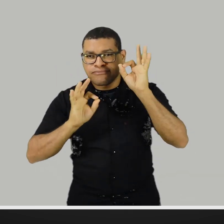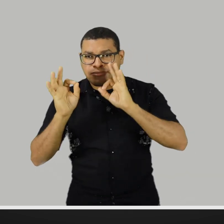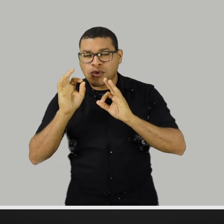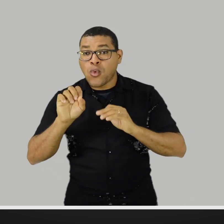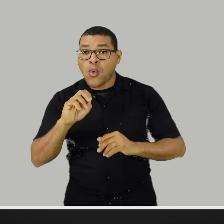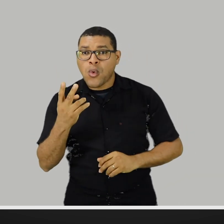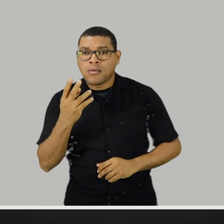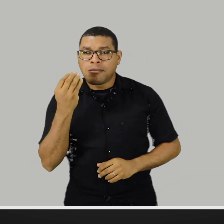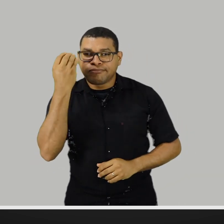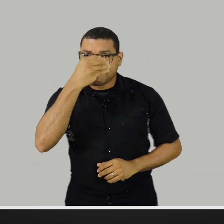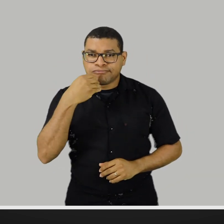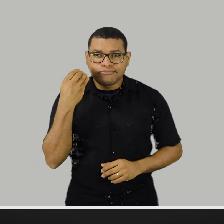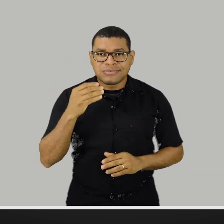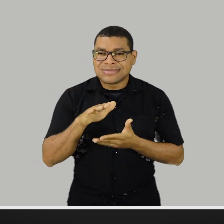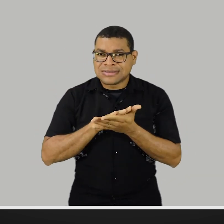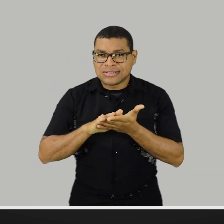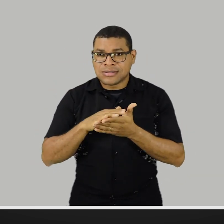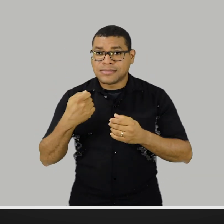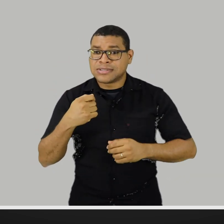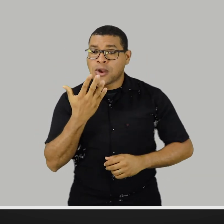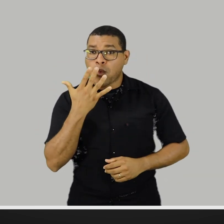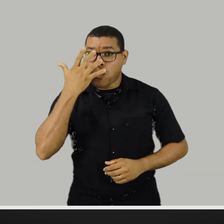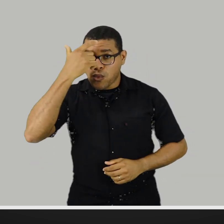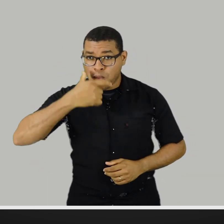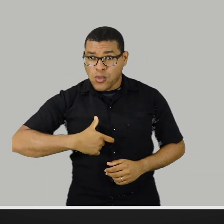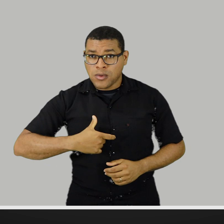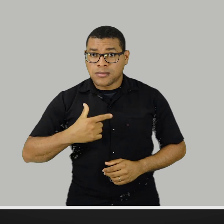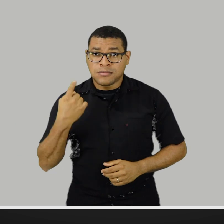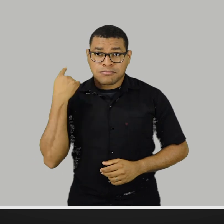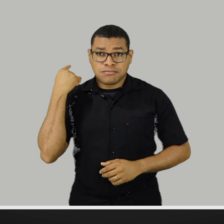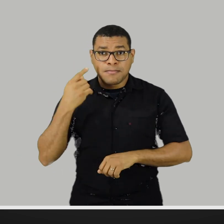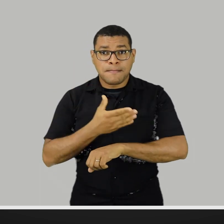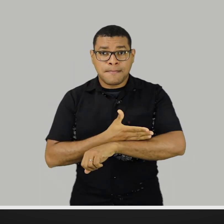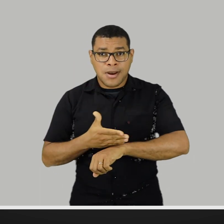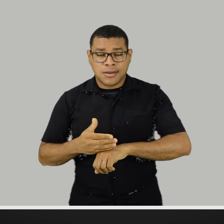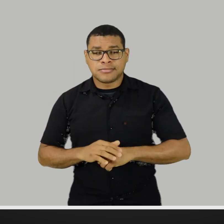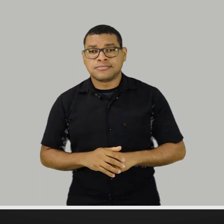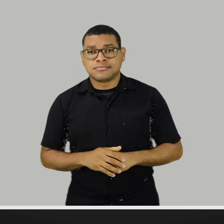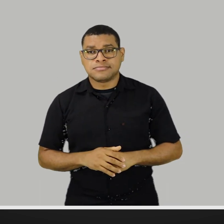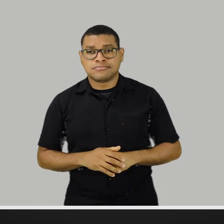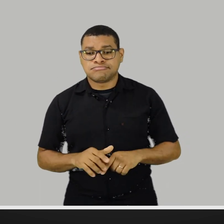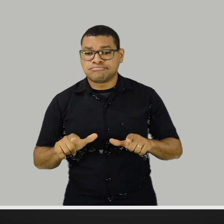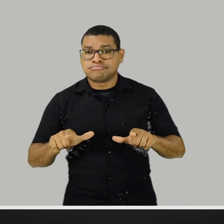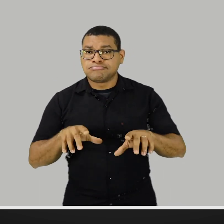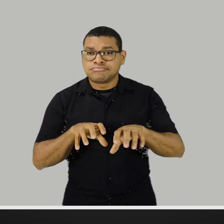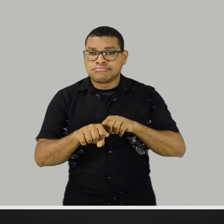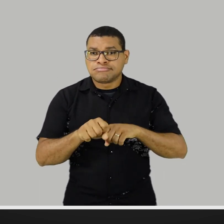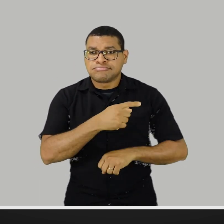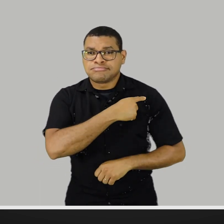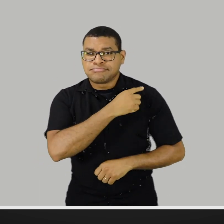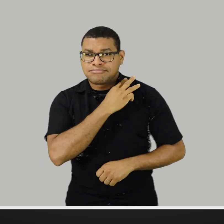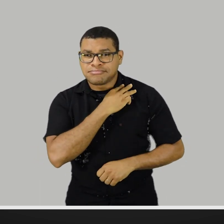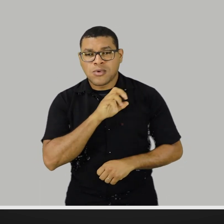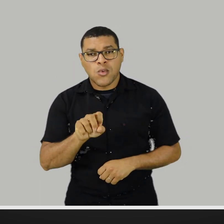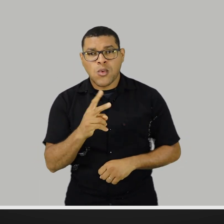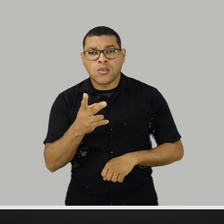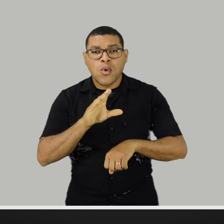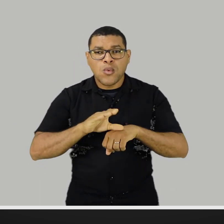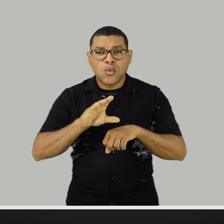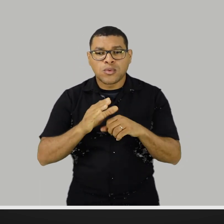com fundo branco dois certificação ou histórico de conclusão do ensino médio ou de curso equivalente